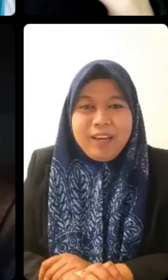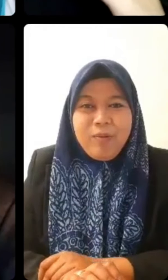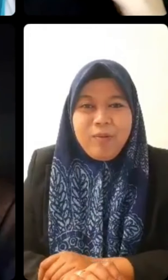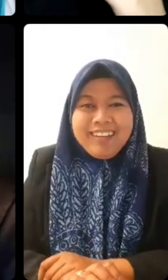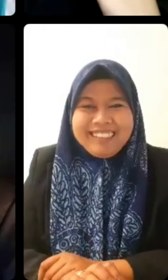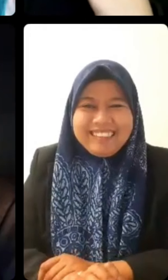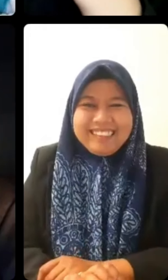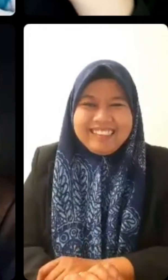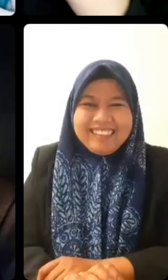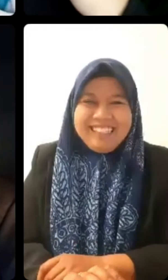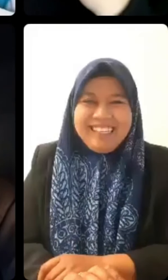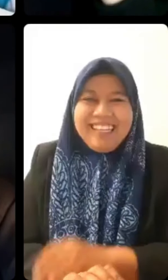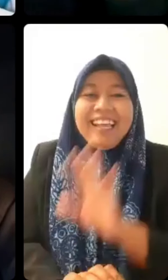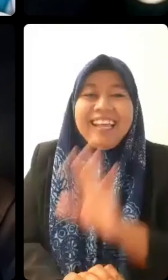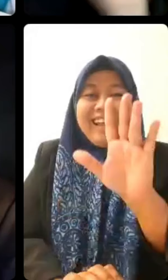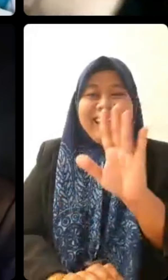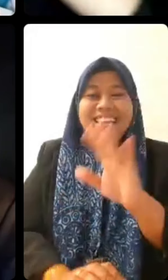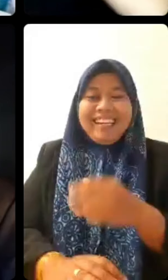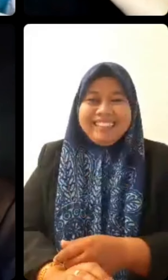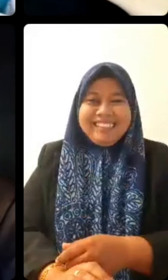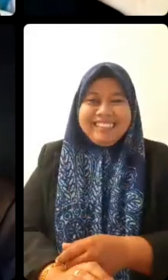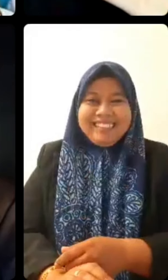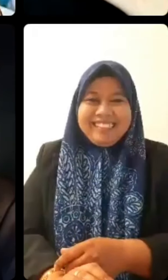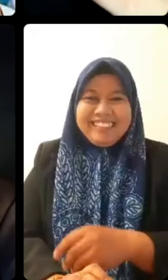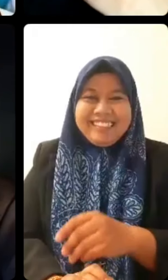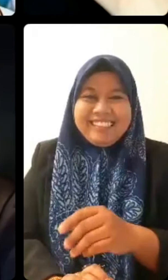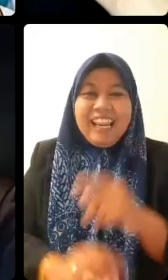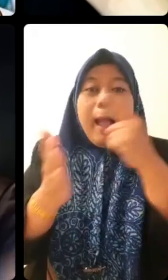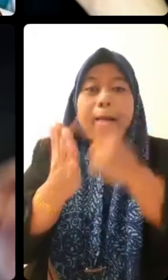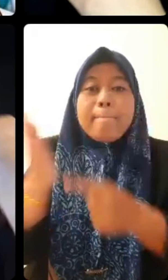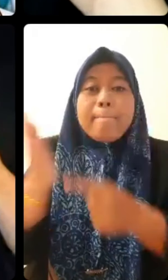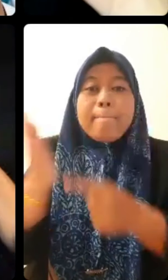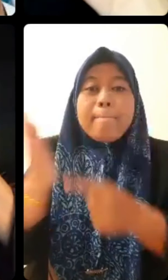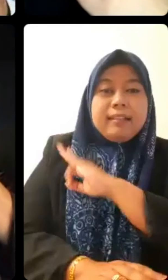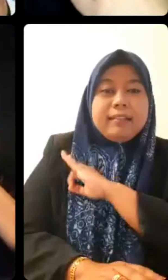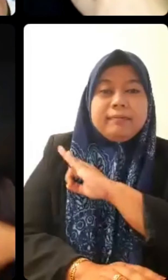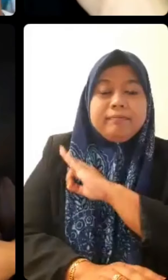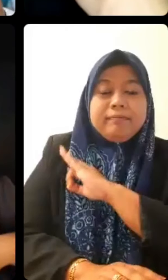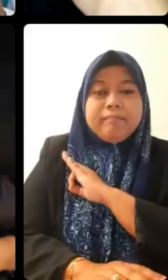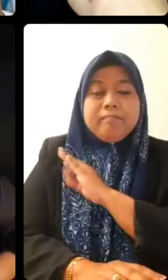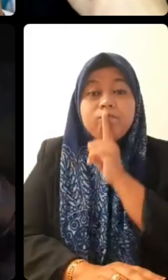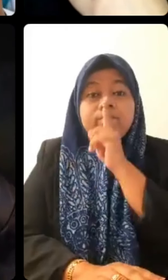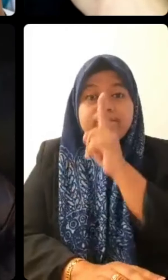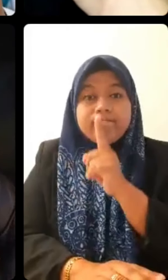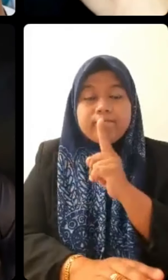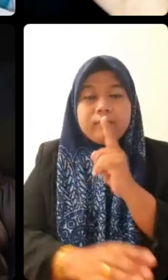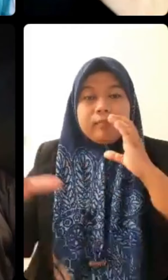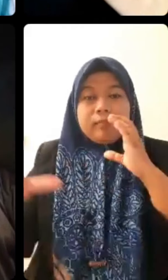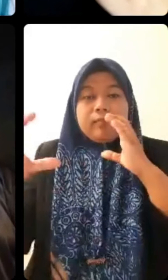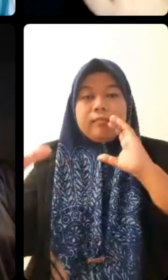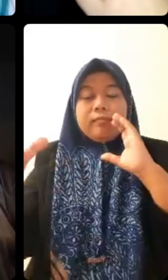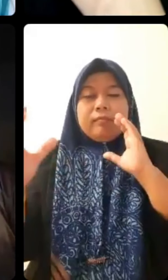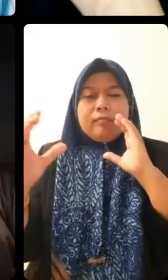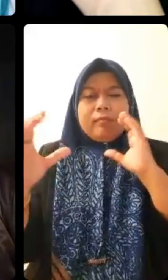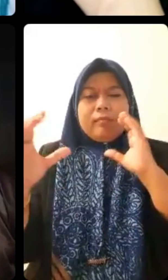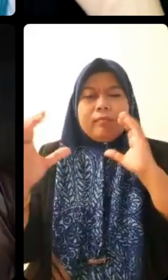dibanding apa yang paling mencabar ketika mengajar bahasa isyarat di TikTok?